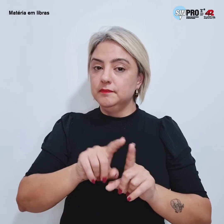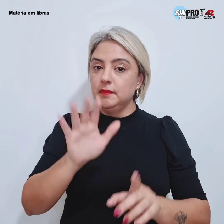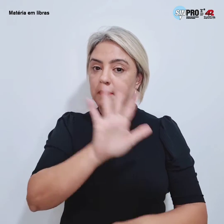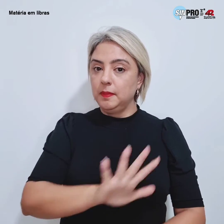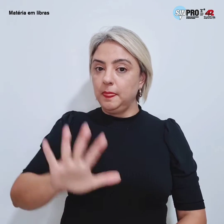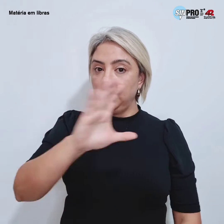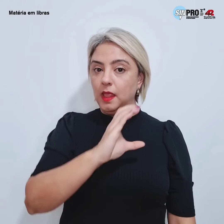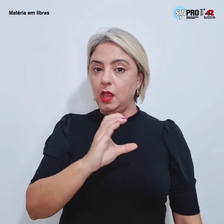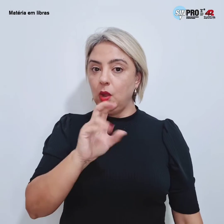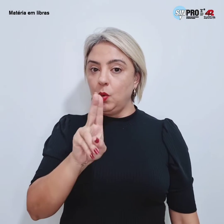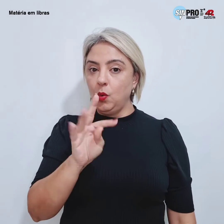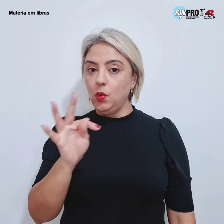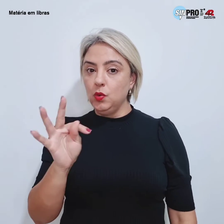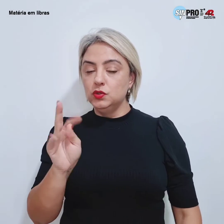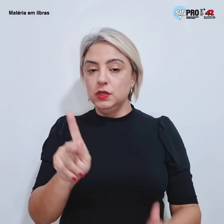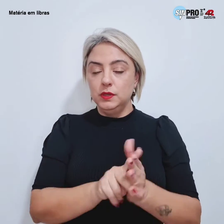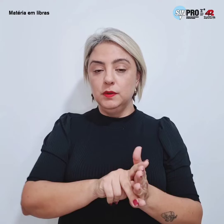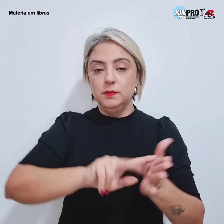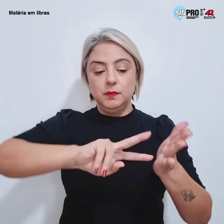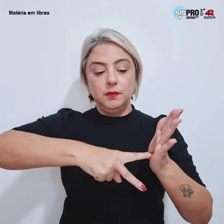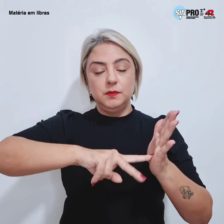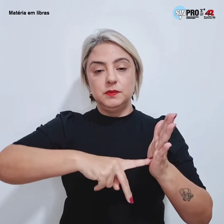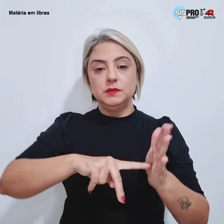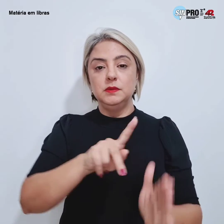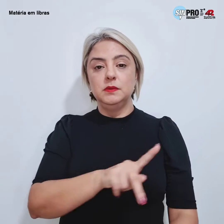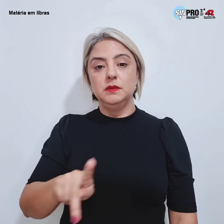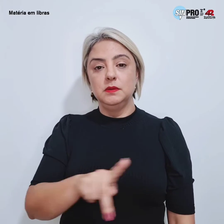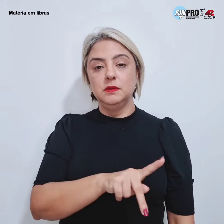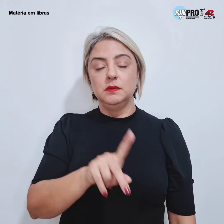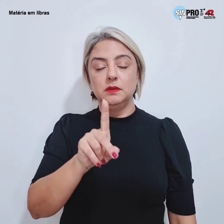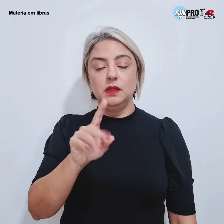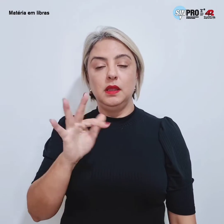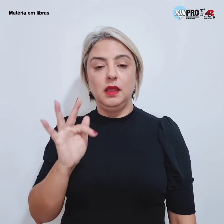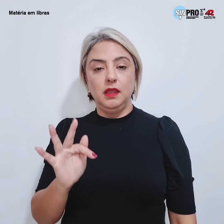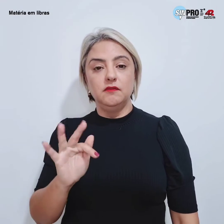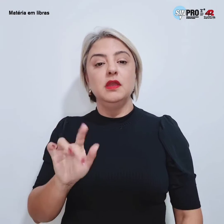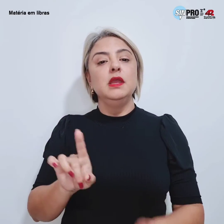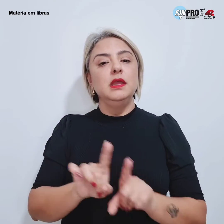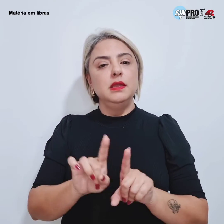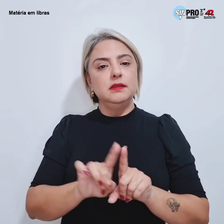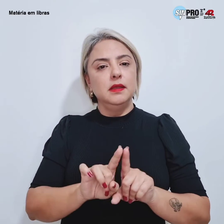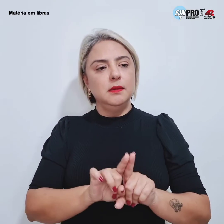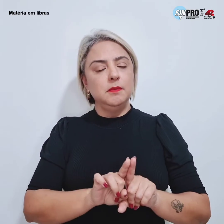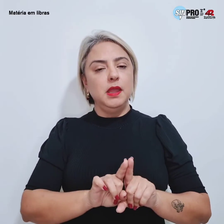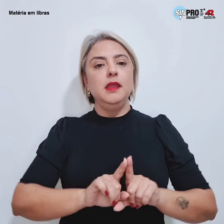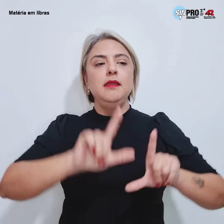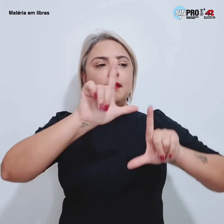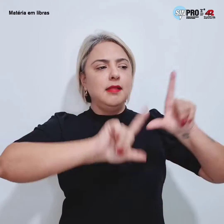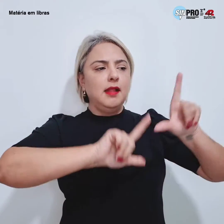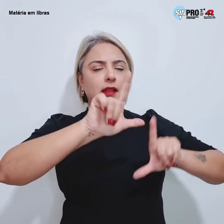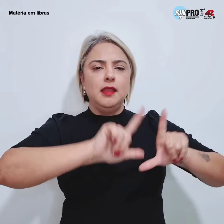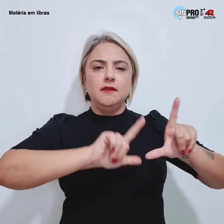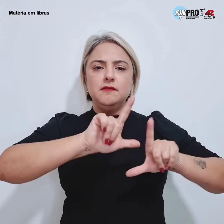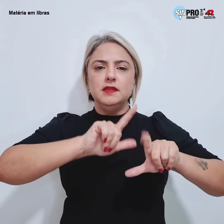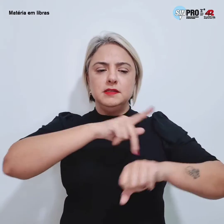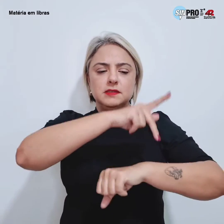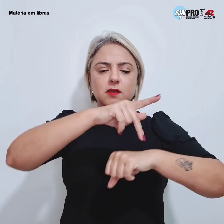CUT e o próprio Simpro-DF, além da mídia estrangeira, as imagens